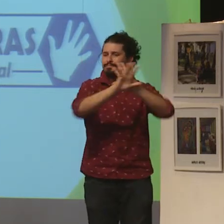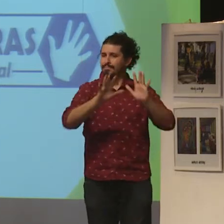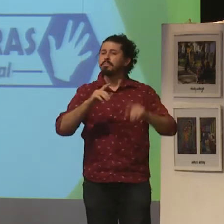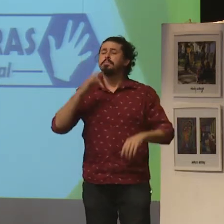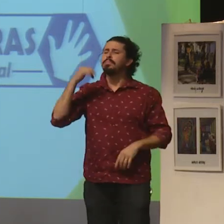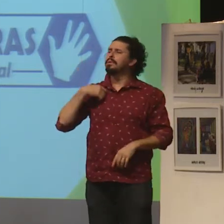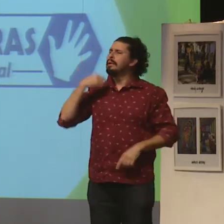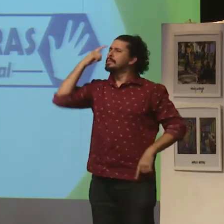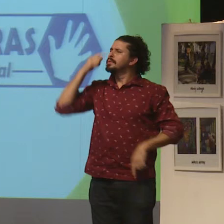salvando aquele material.